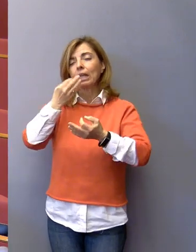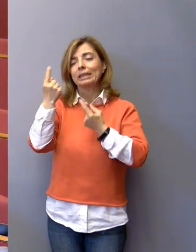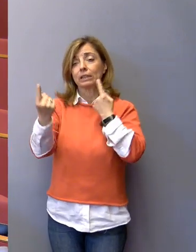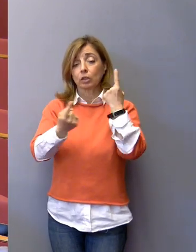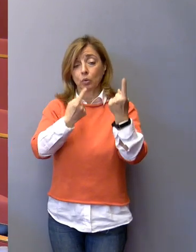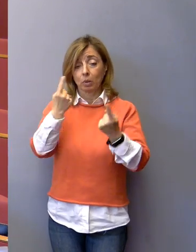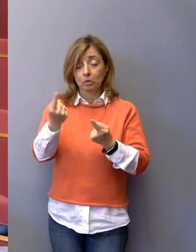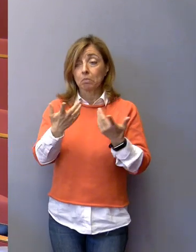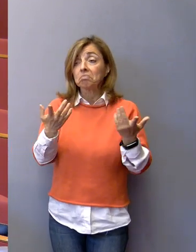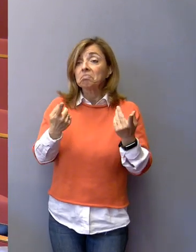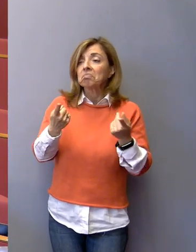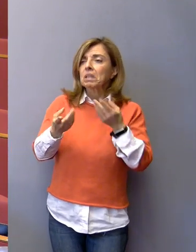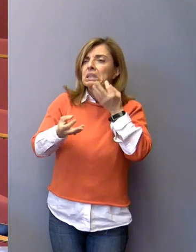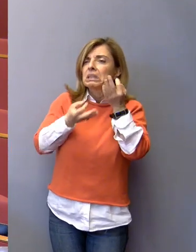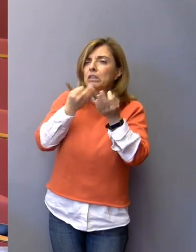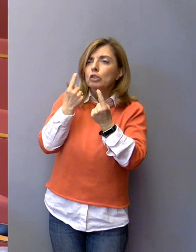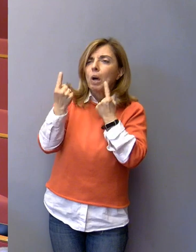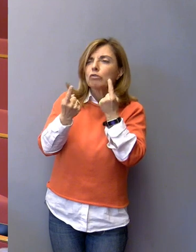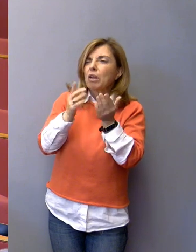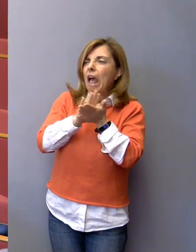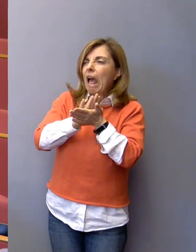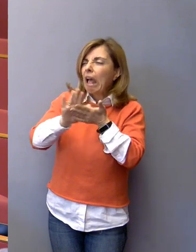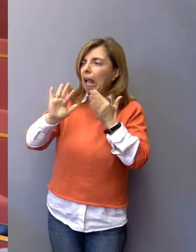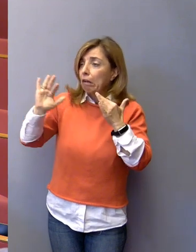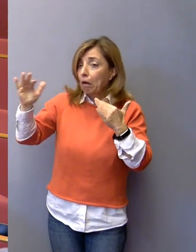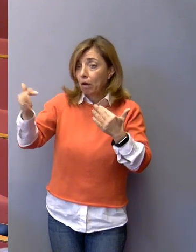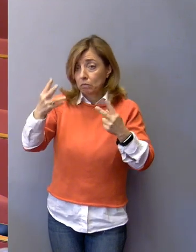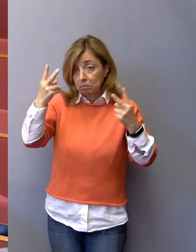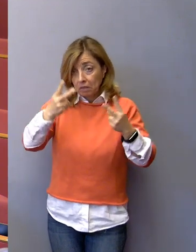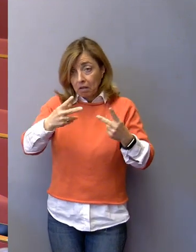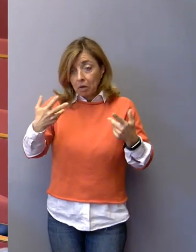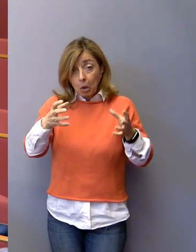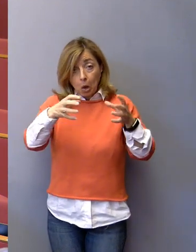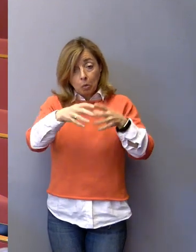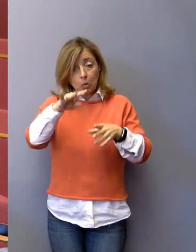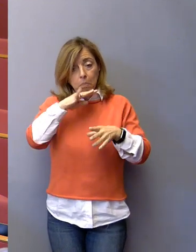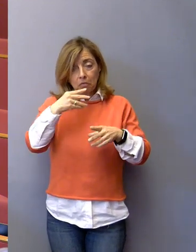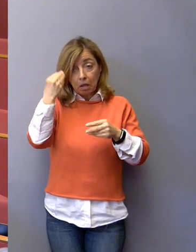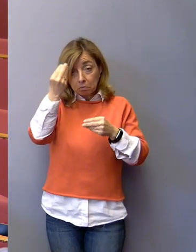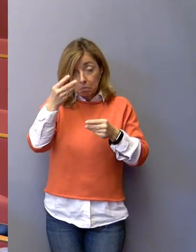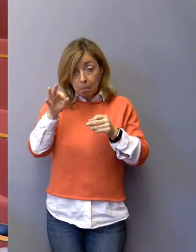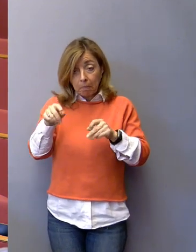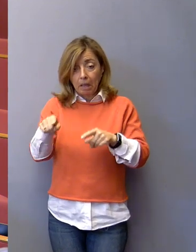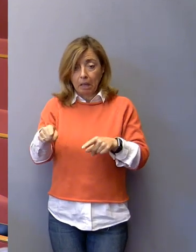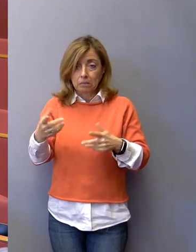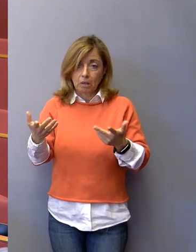Addirittura Io onestamente non so cosa possano pensare i verdi neanche quegli estremisti neanche in Germania penso che definirebbero così una